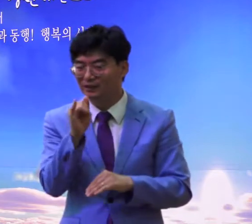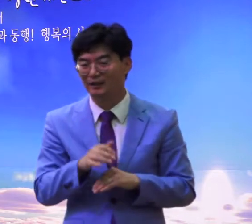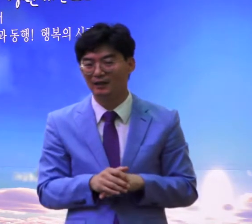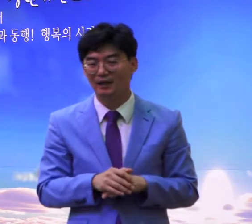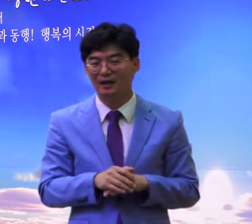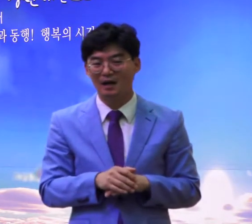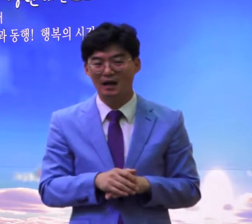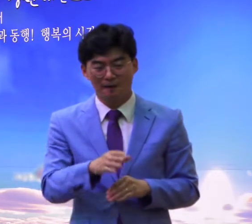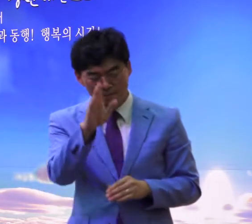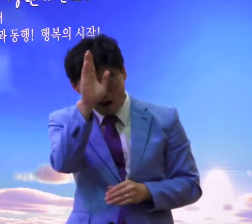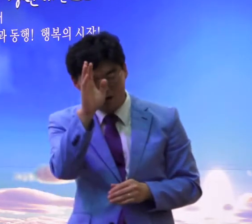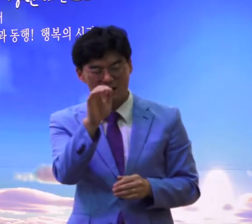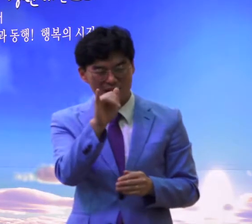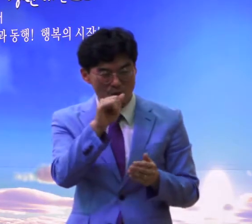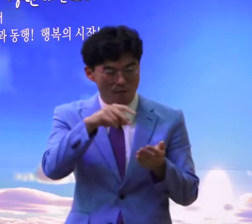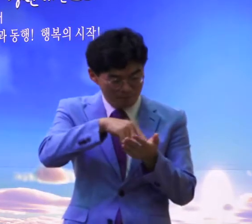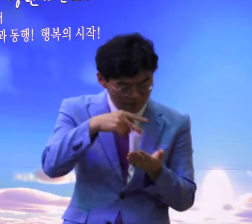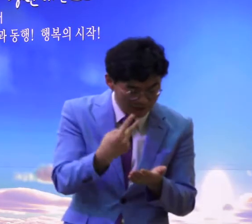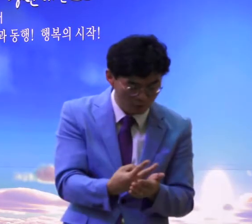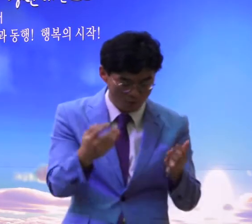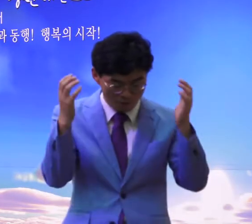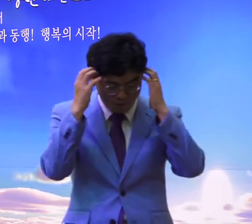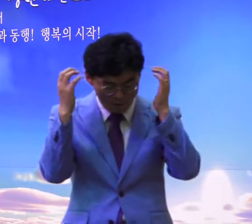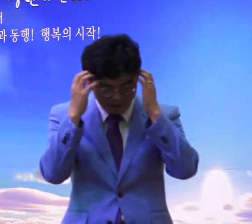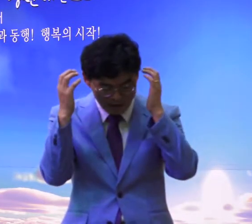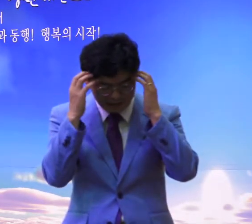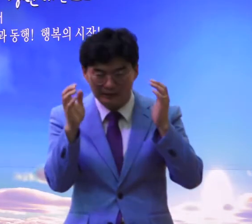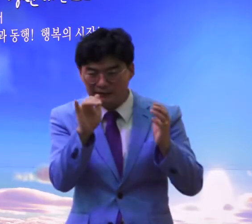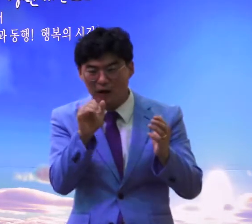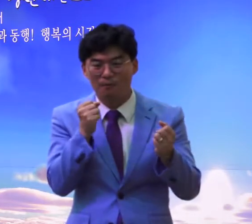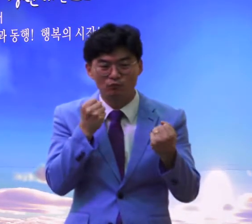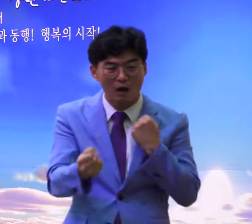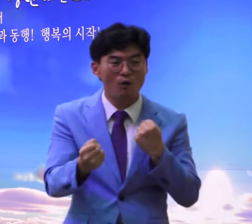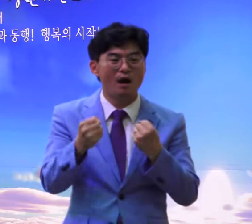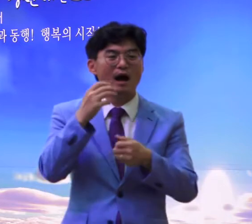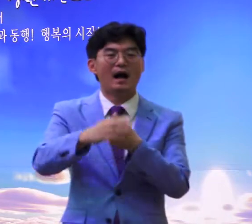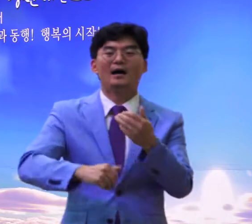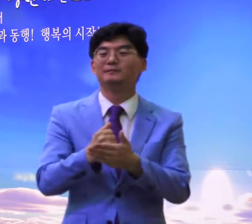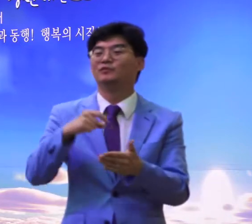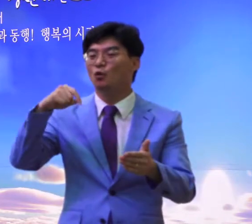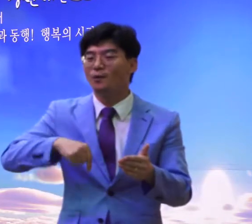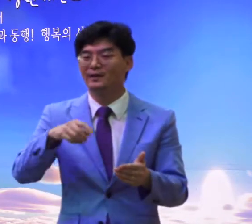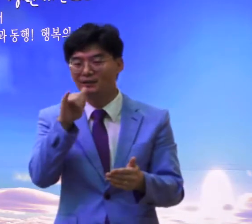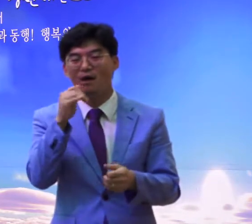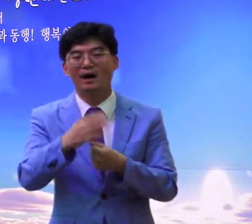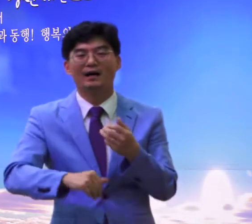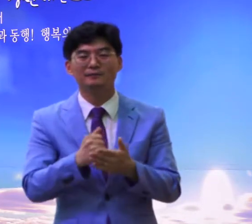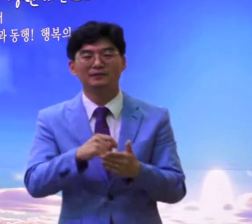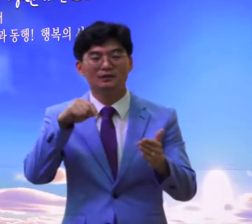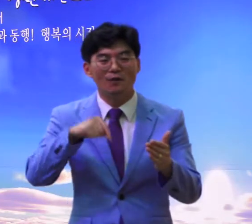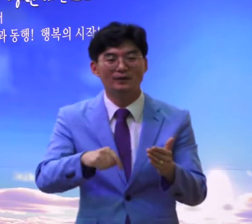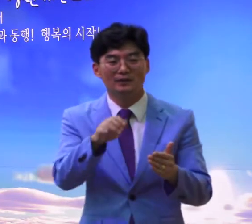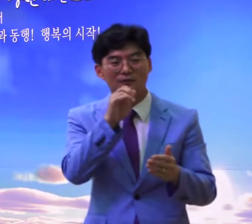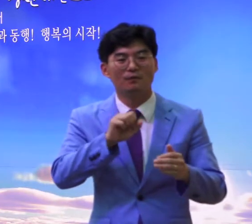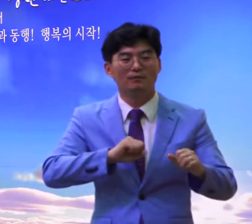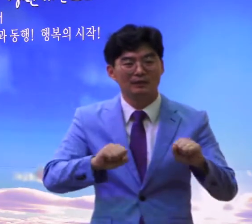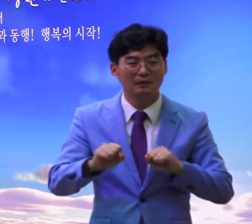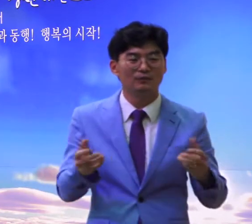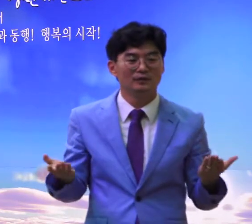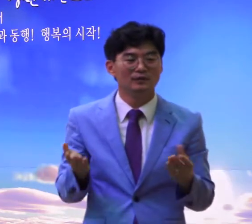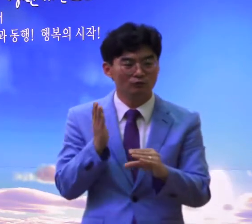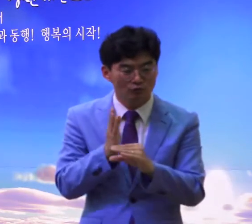고난이 닥쳐가고 여전히 하나님께서 내 안에서 일하고 계신다는 믿음이 있으면 그 모든 과정을 인내하며